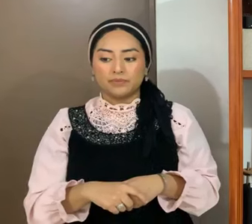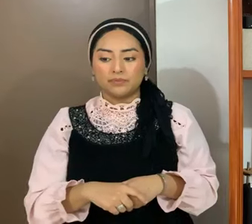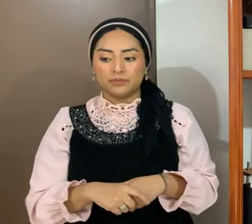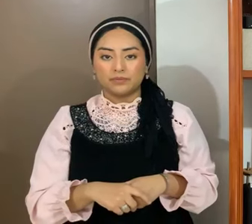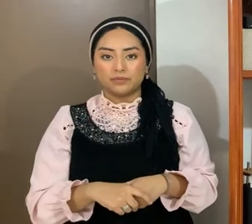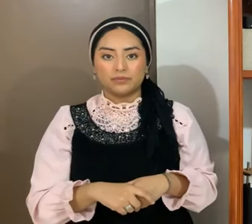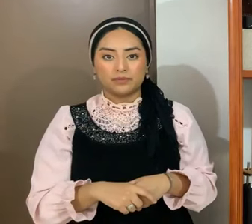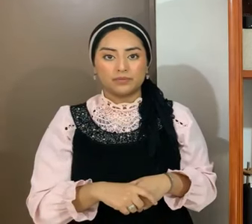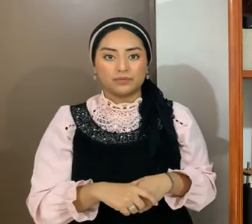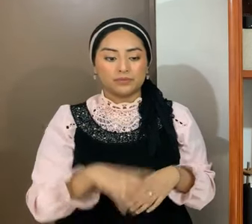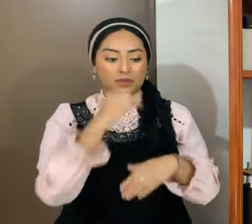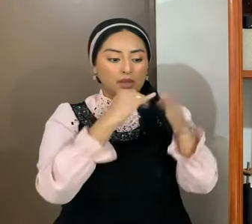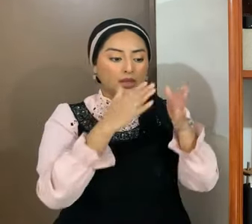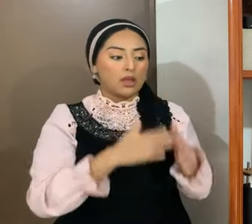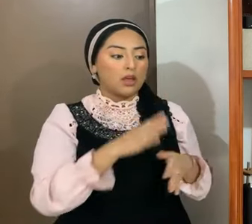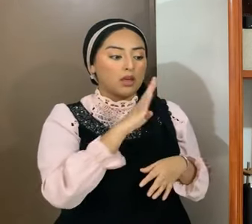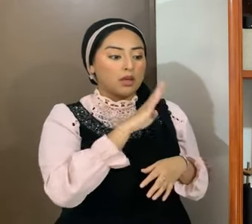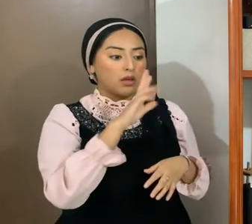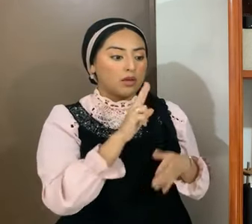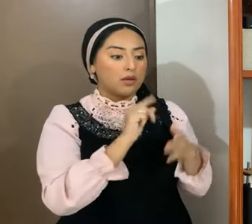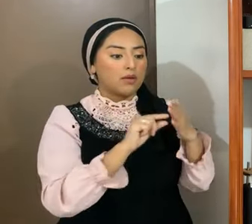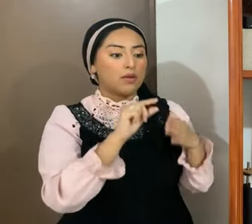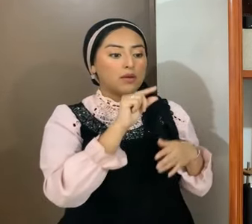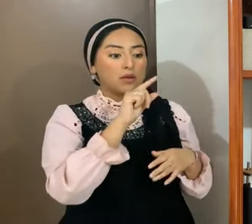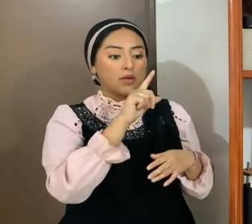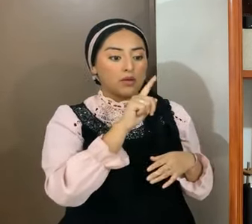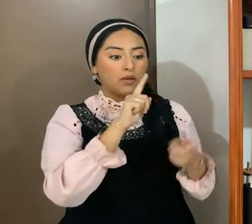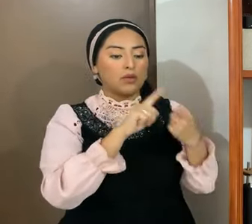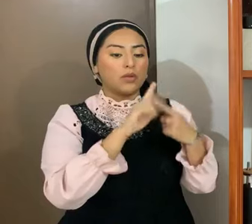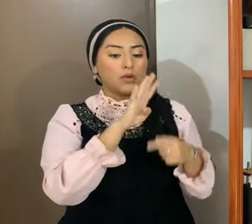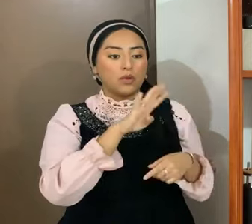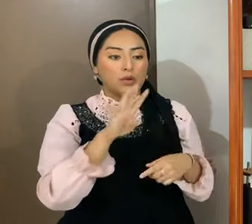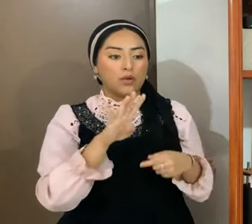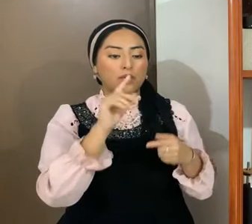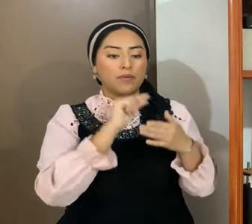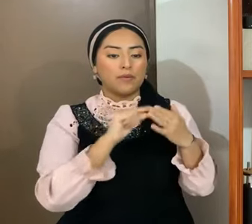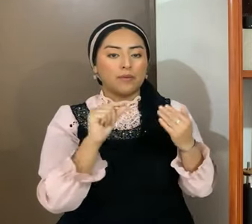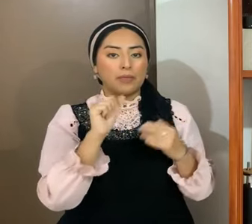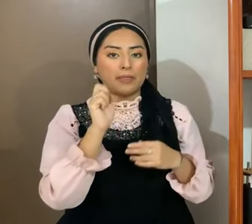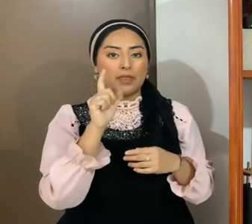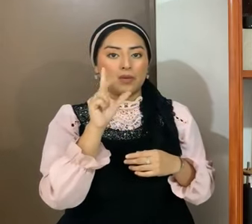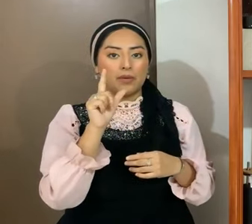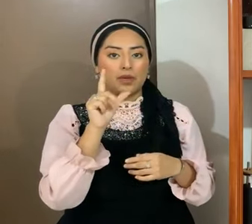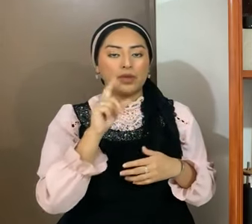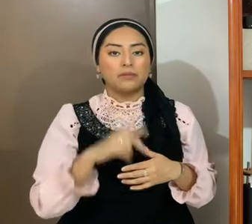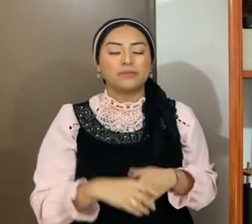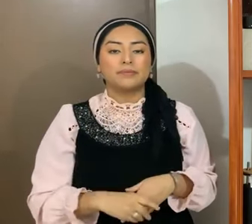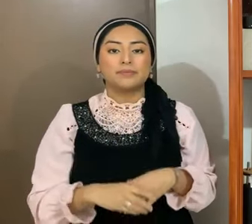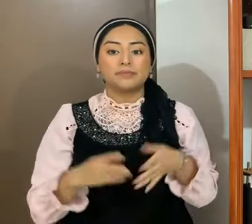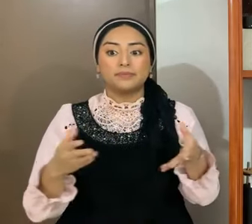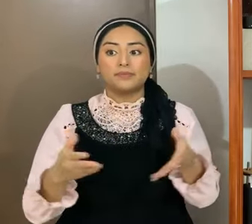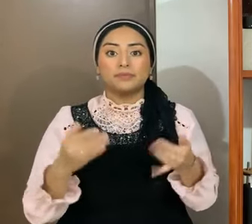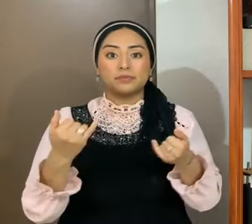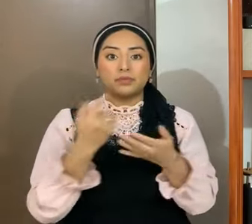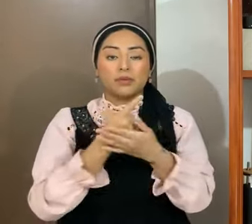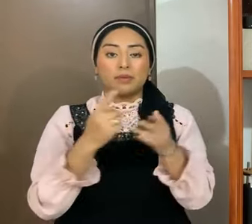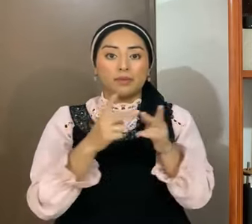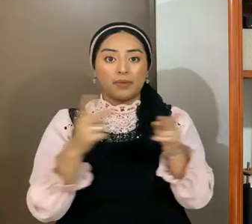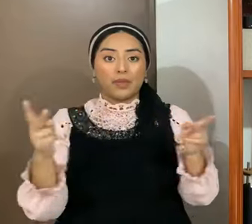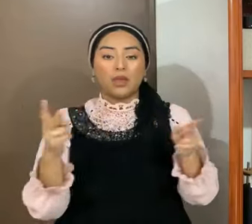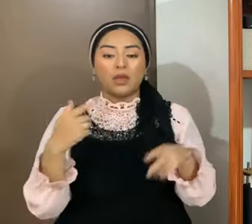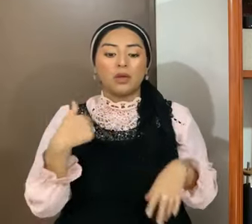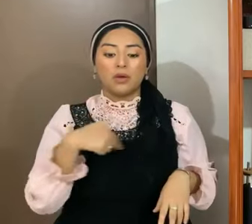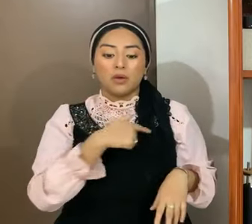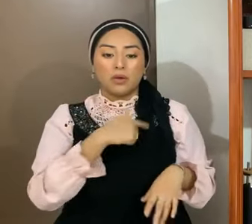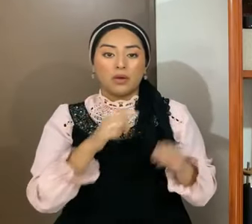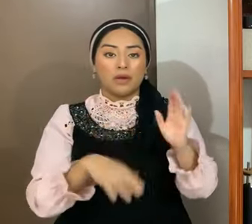43, verso 21, al 44, verso 23. En esta parashá encontramos,